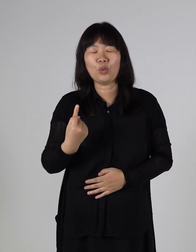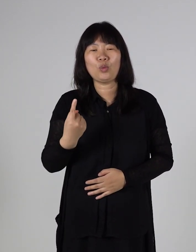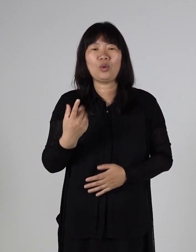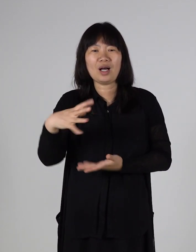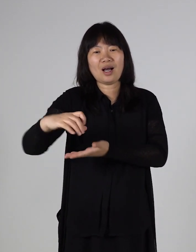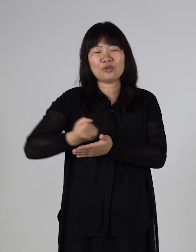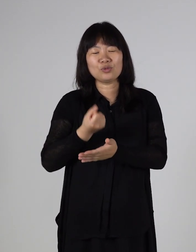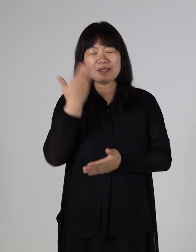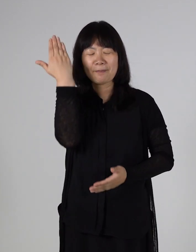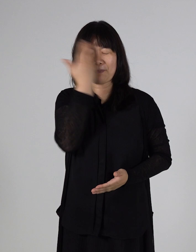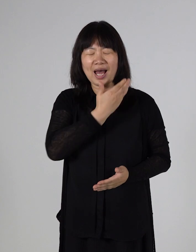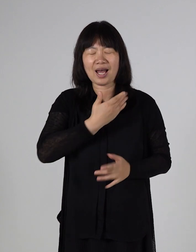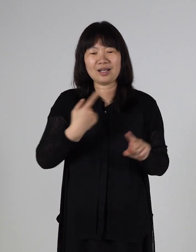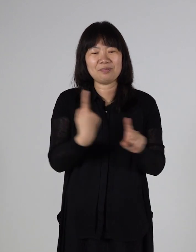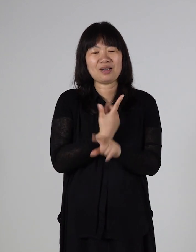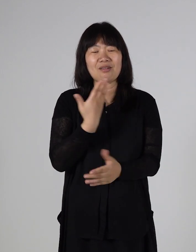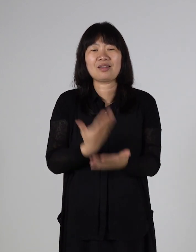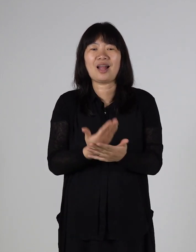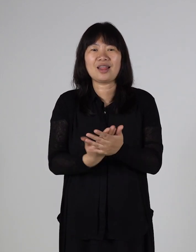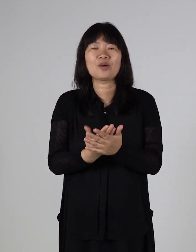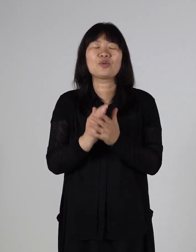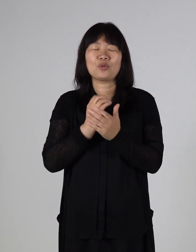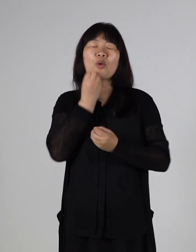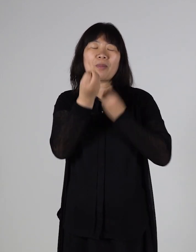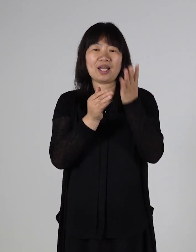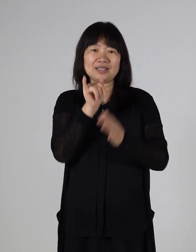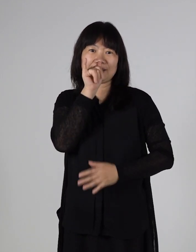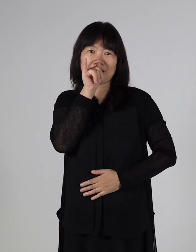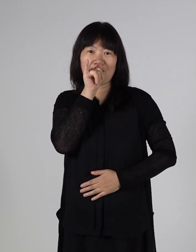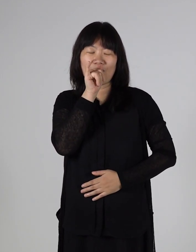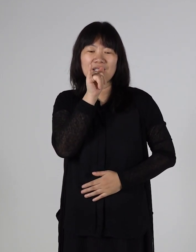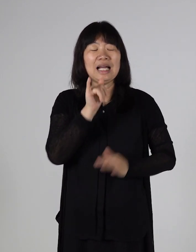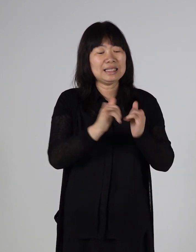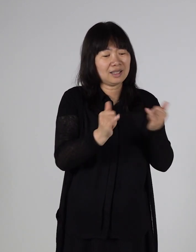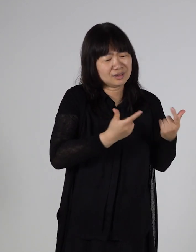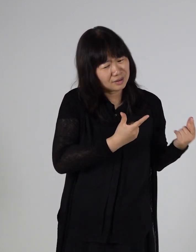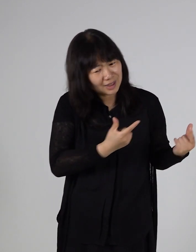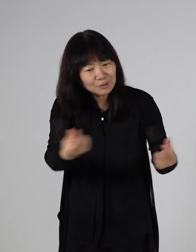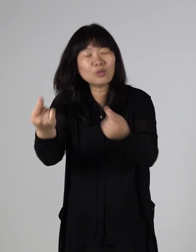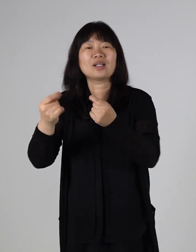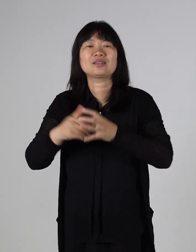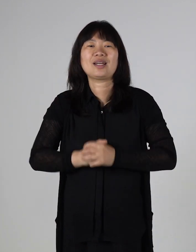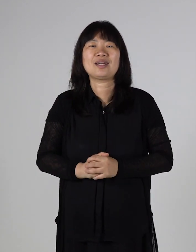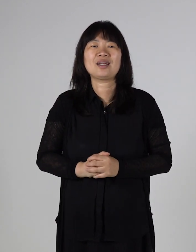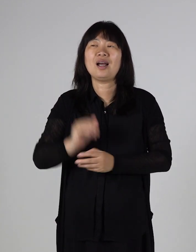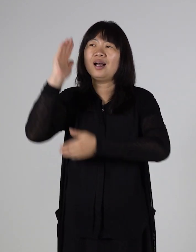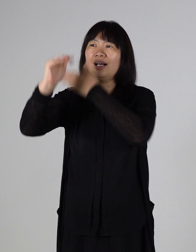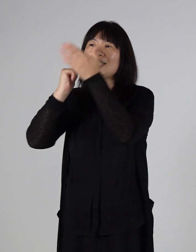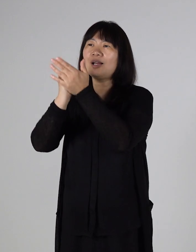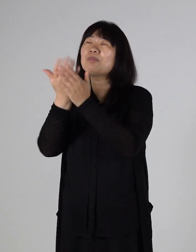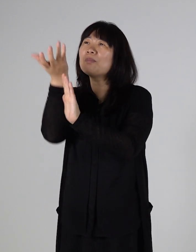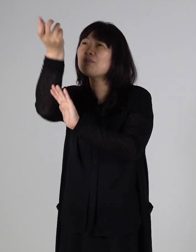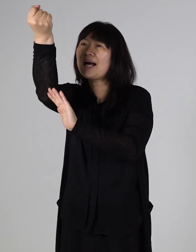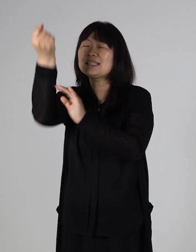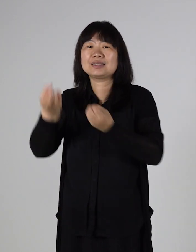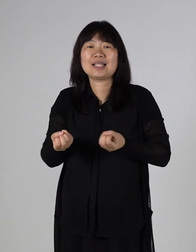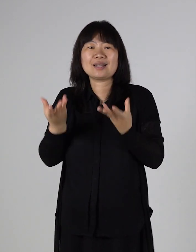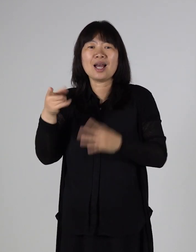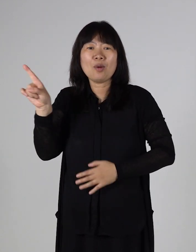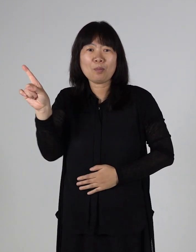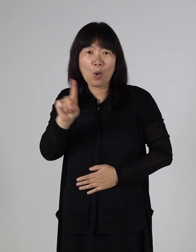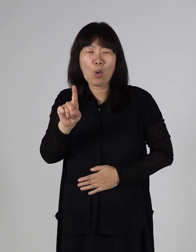하옵소서. 이게 인간이에요. 그래서 다윗이 그렇게 얘기를 하잖아요. 하나님이 받으시는 제사는